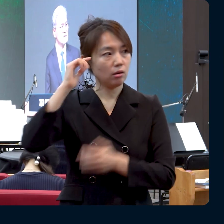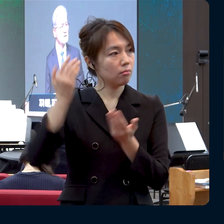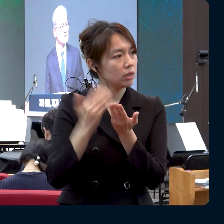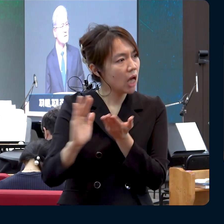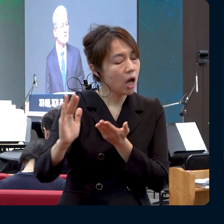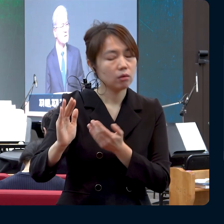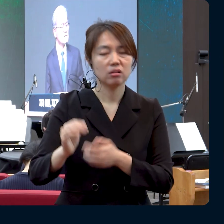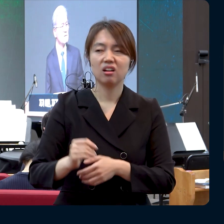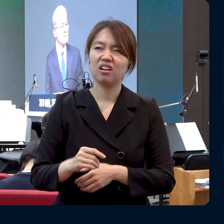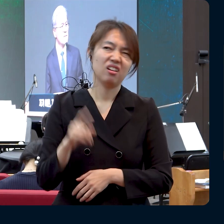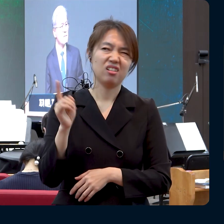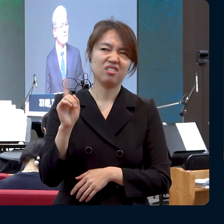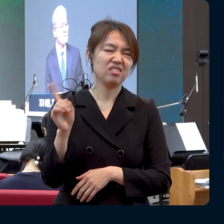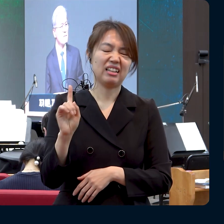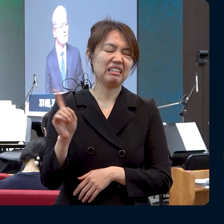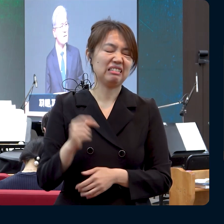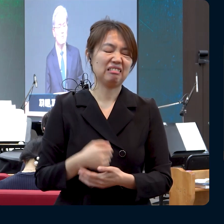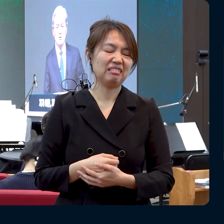아니야.